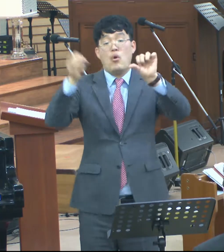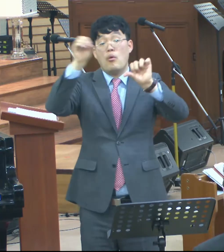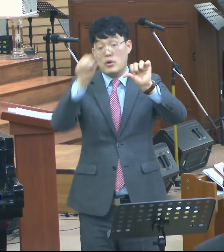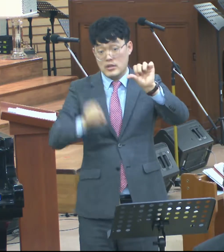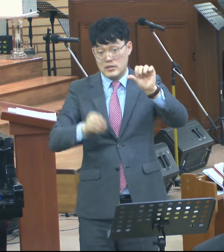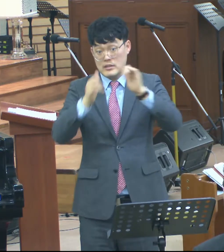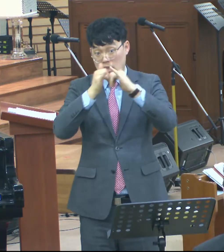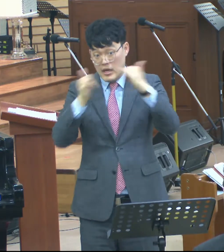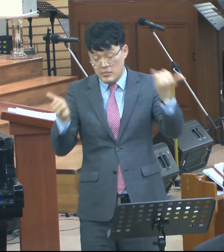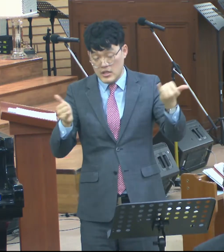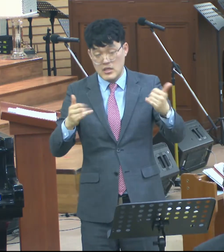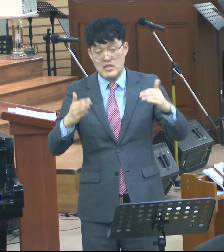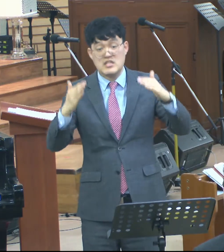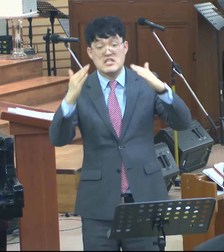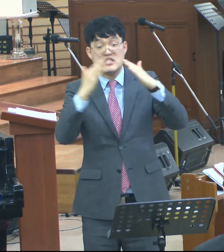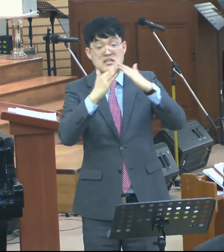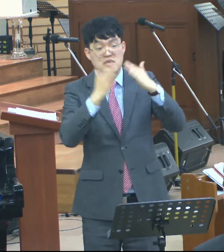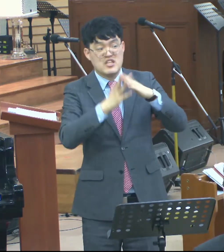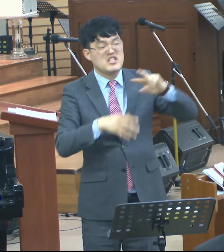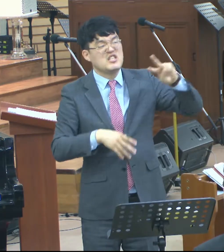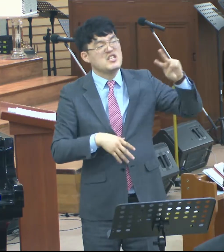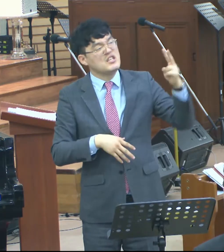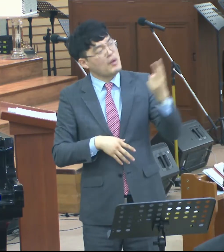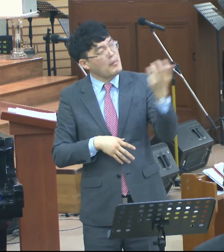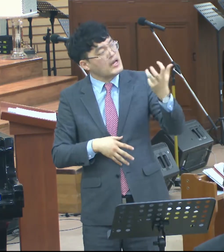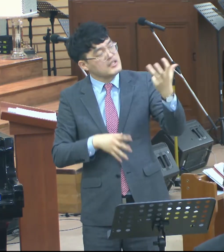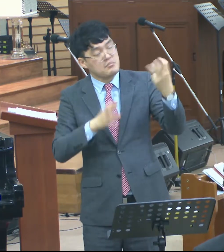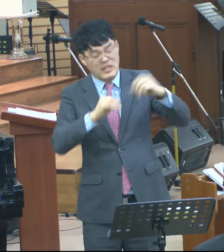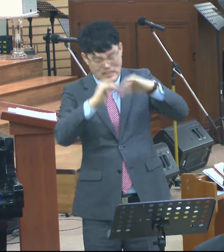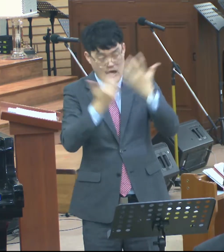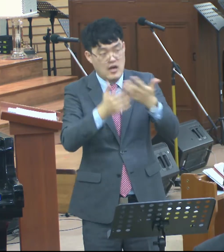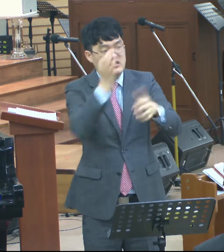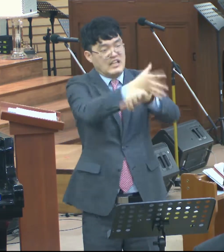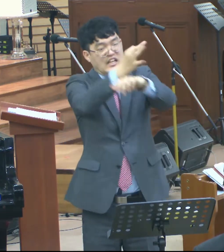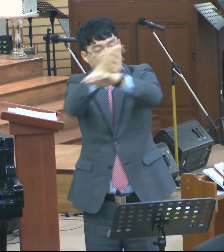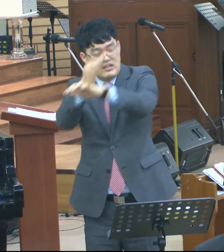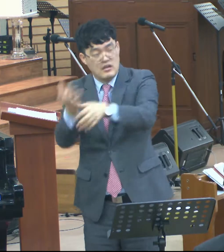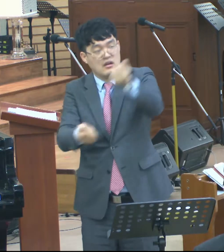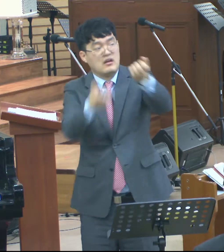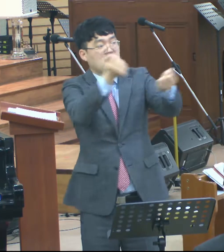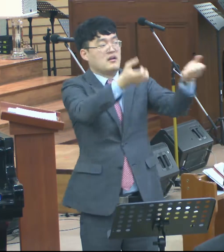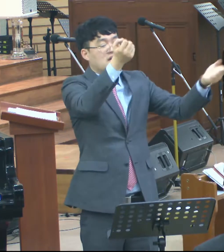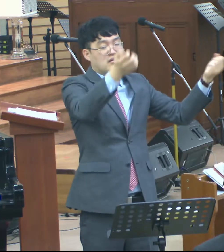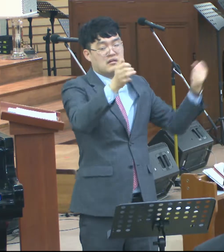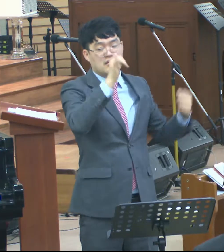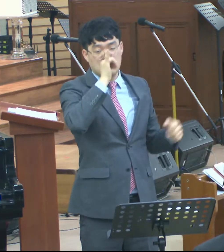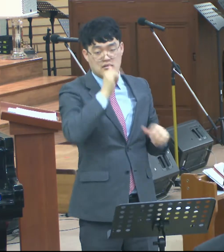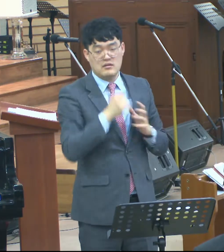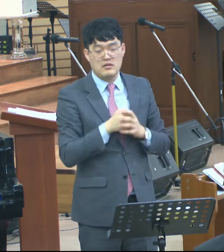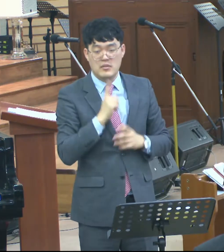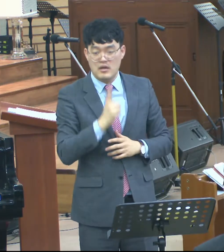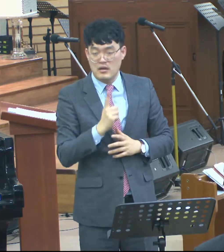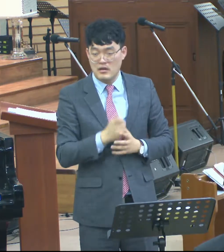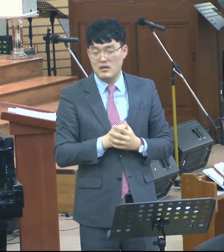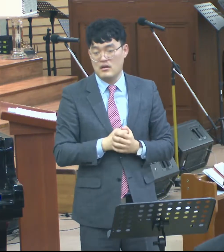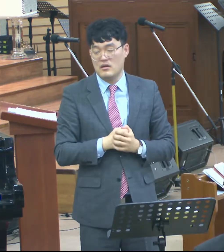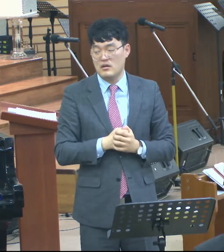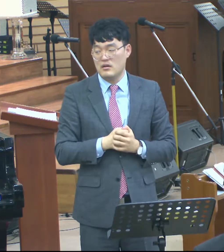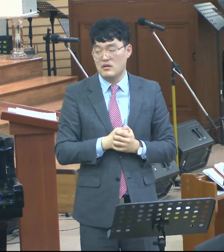40%를 다주택주의 가진 사람들이 다 가져가요. 이게 어느 정도 분량이냐면 판교